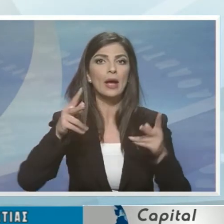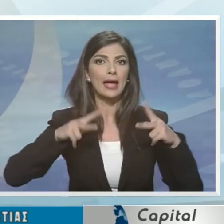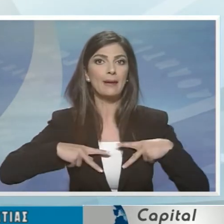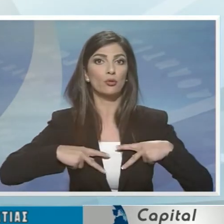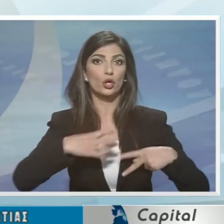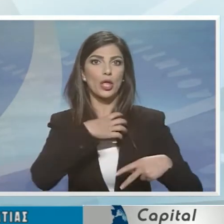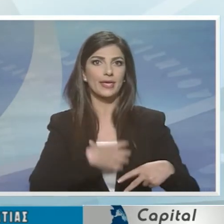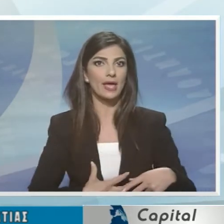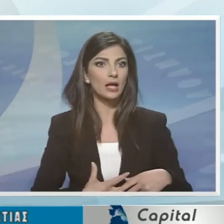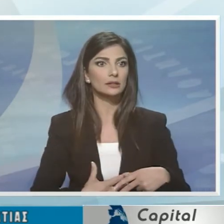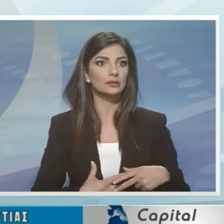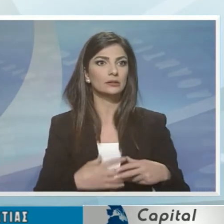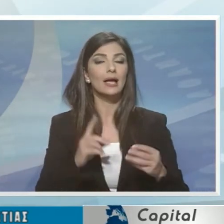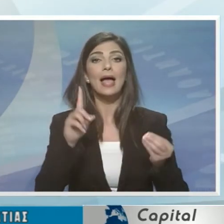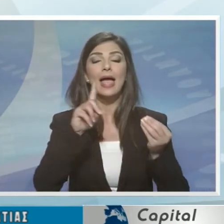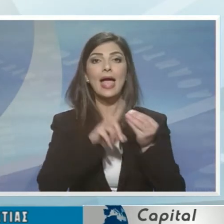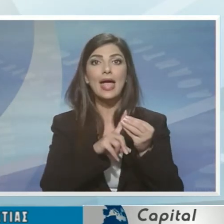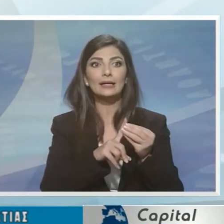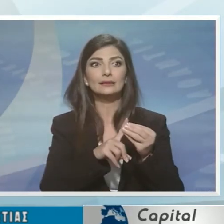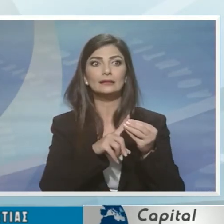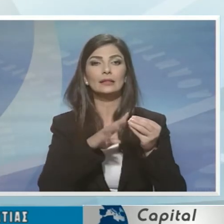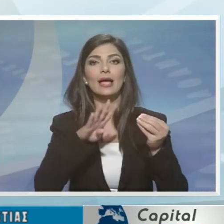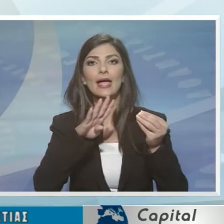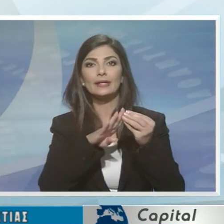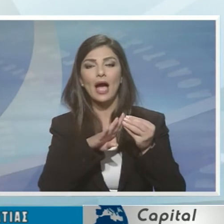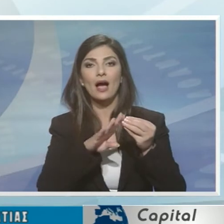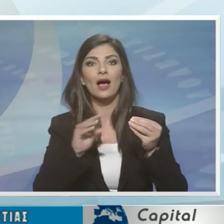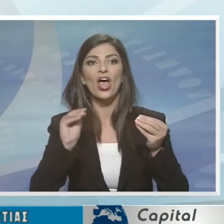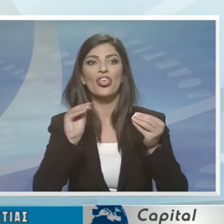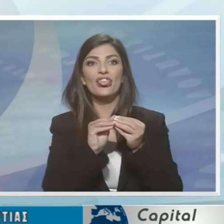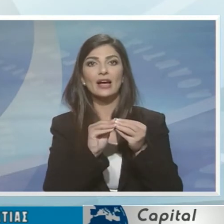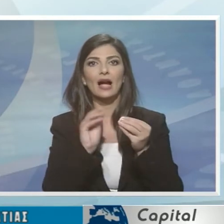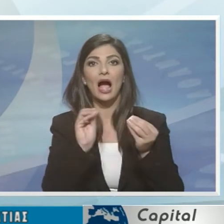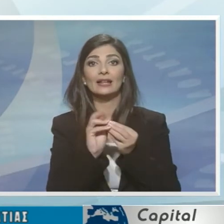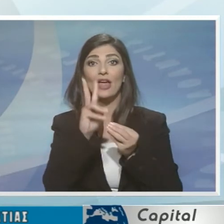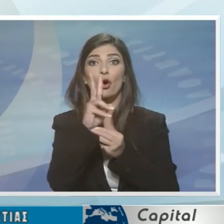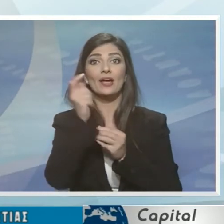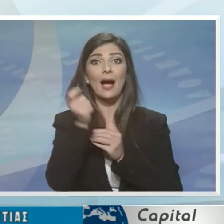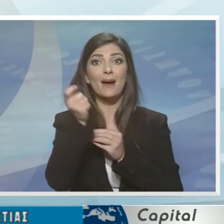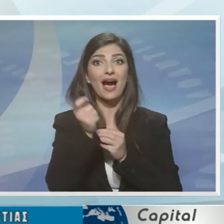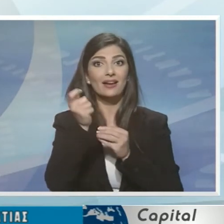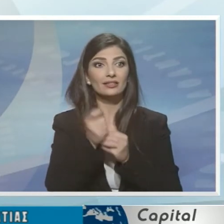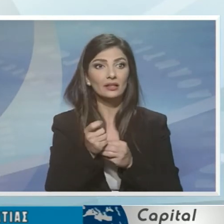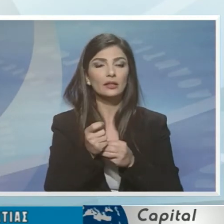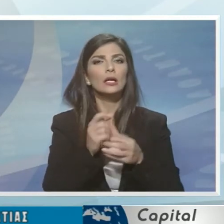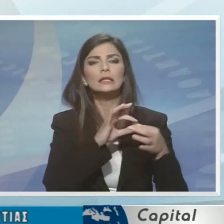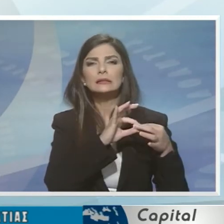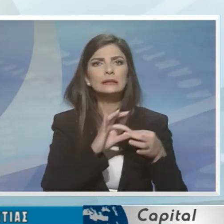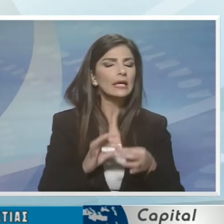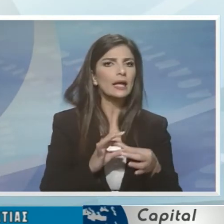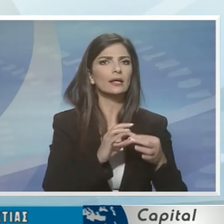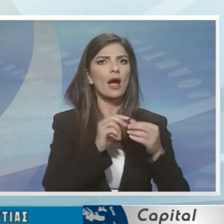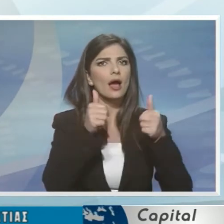Υγείας εξέδωσε στις 6, 9, 10 και 12 Μαρτίου επικαιρομιμένες